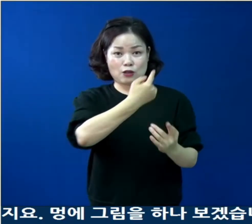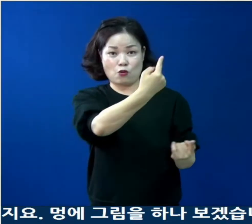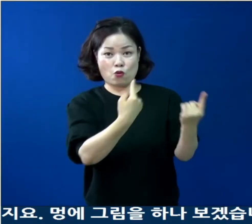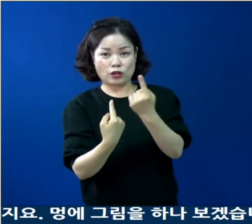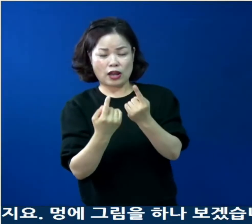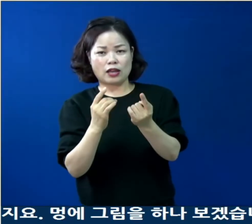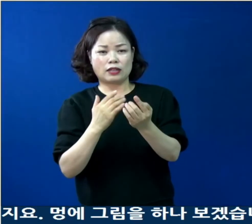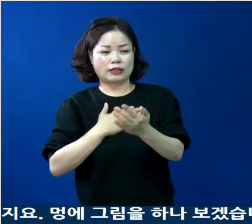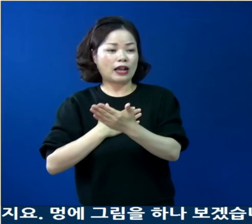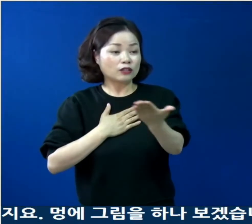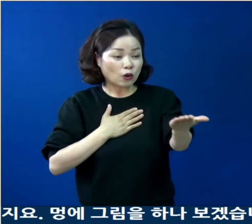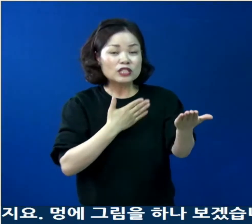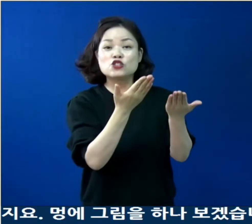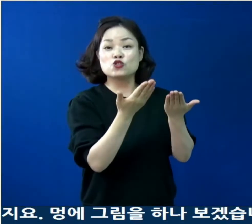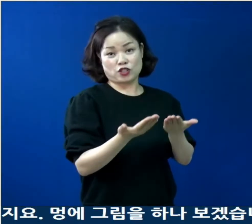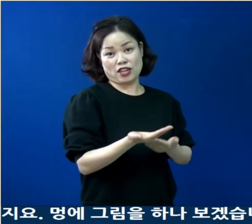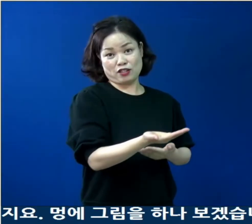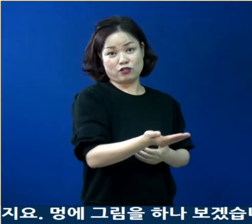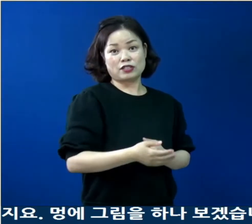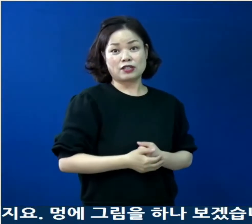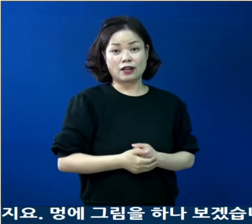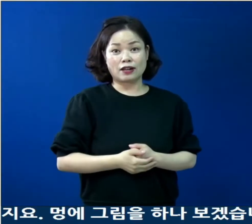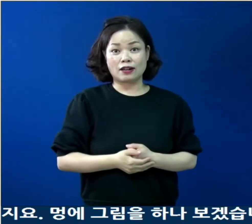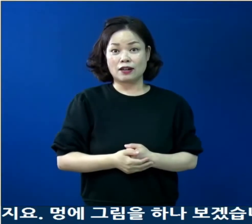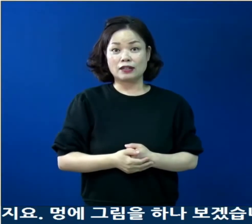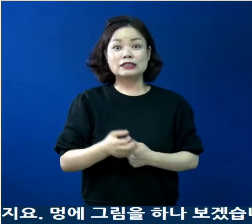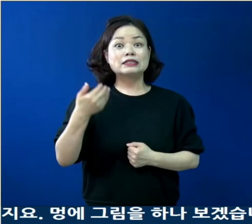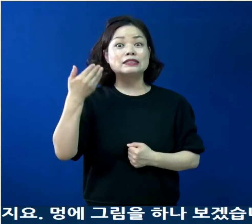너를 쉬게 하리라. 그 다음,